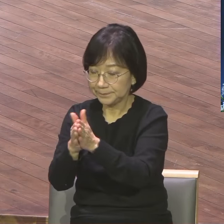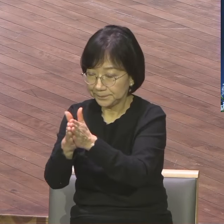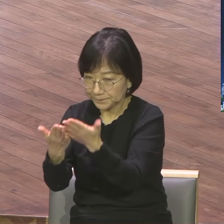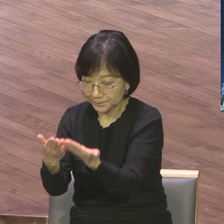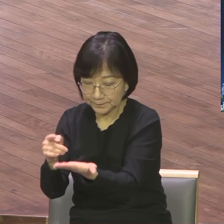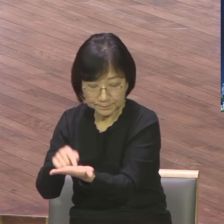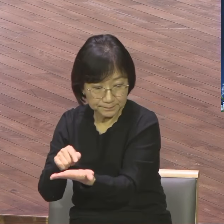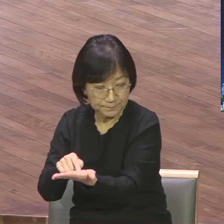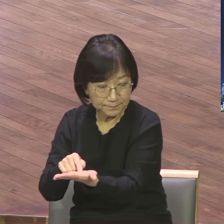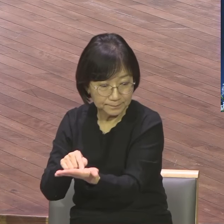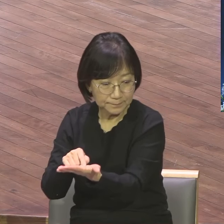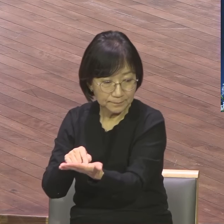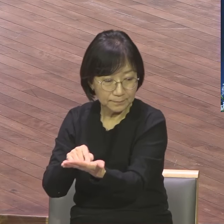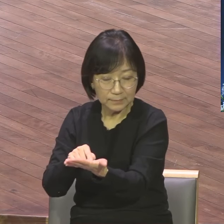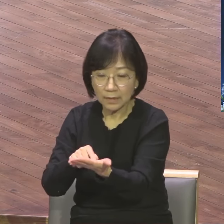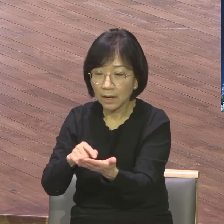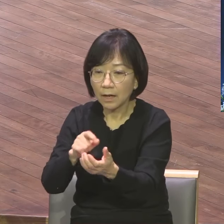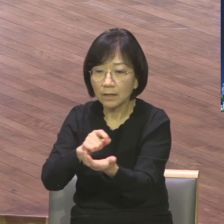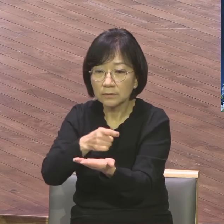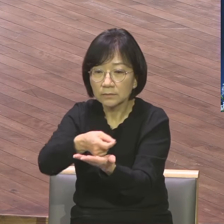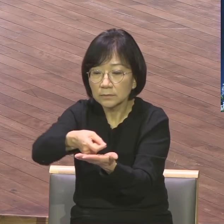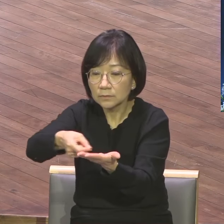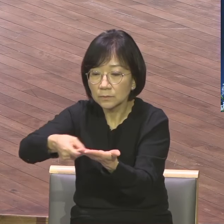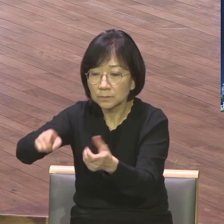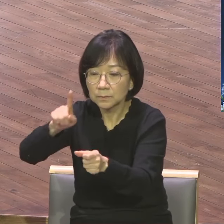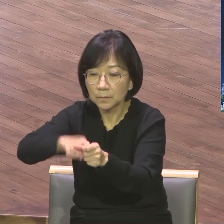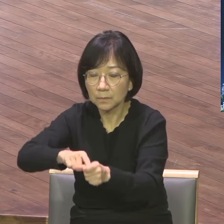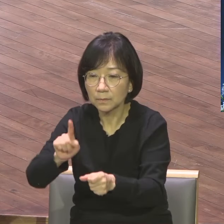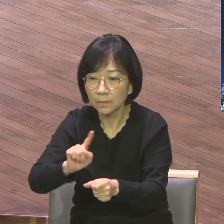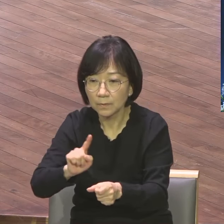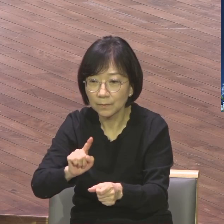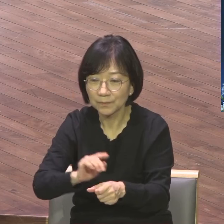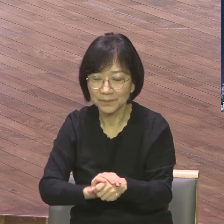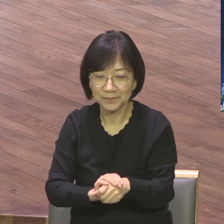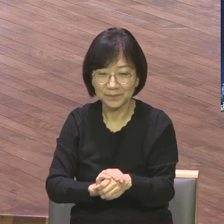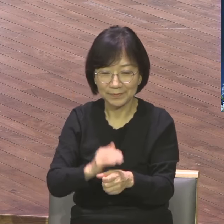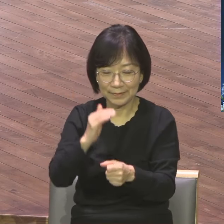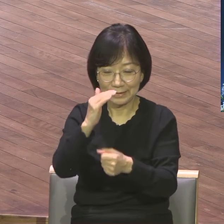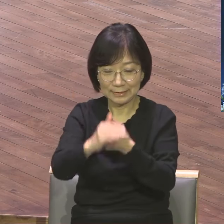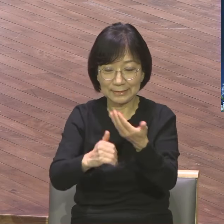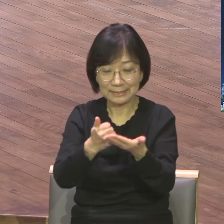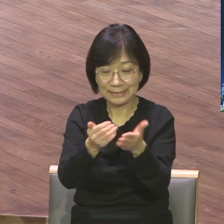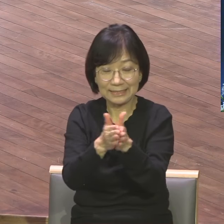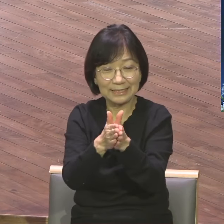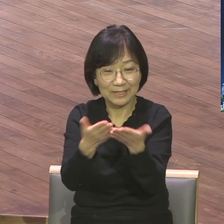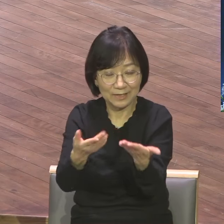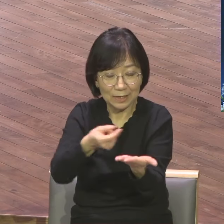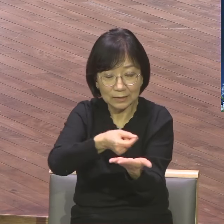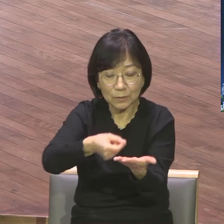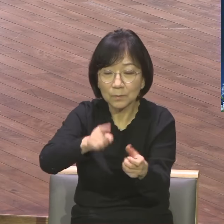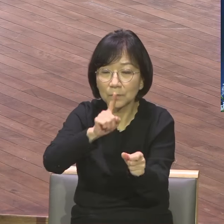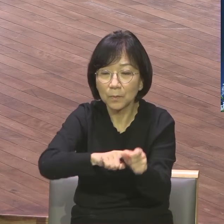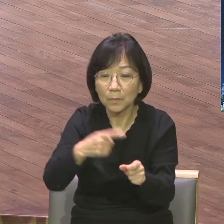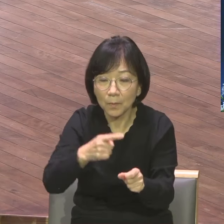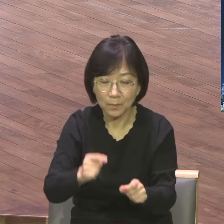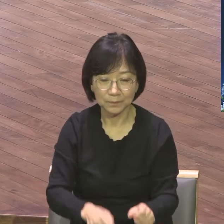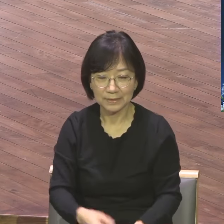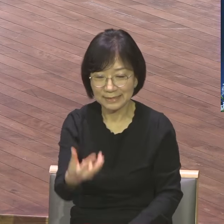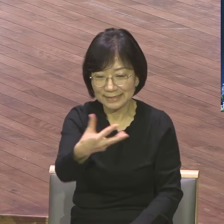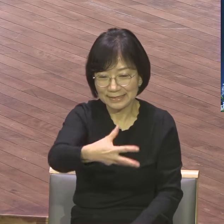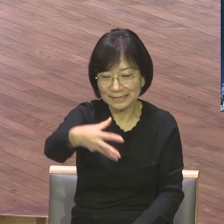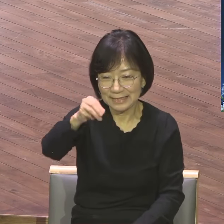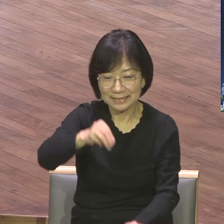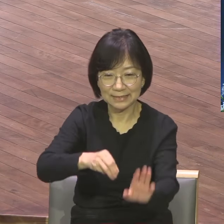그렇다면 성경의 기록 목적이 무엇입니까? 성경은 창세기 3장의